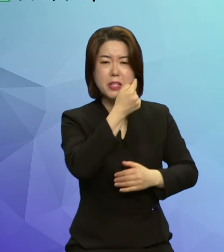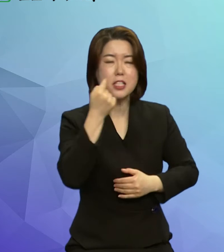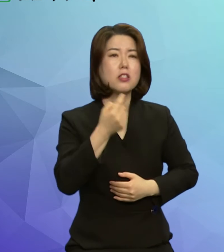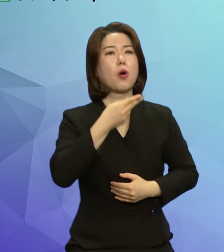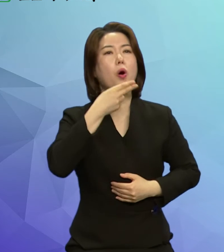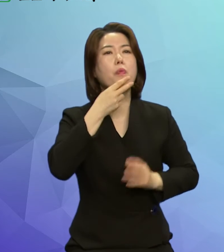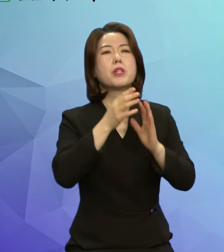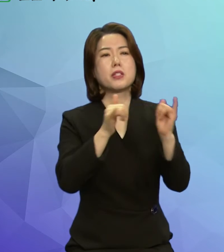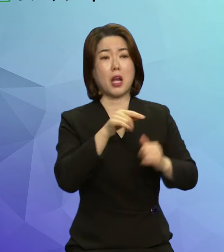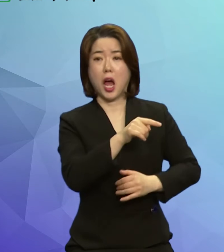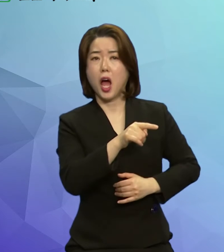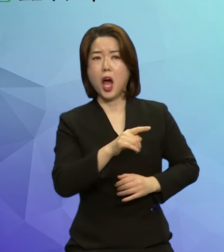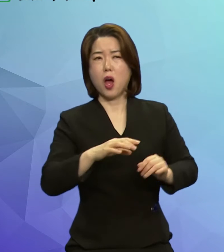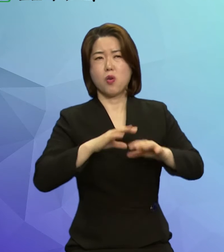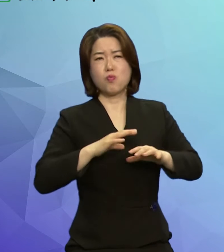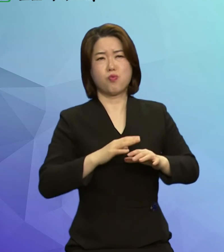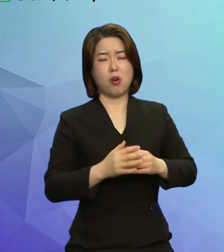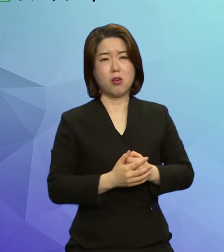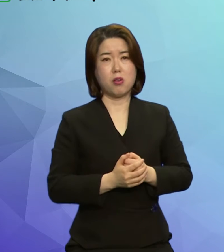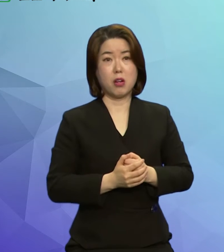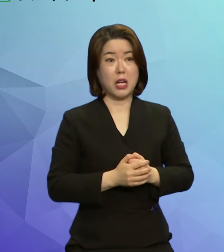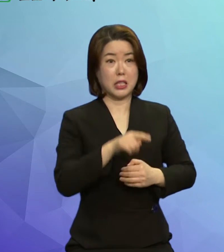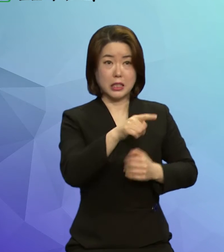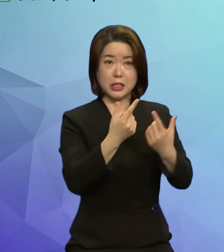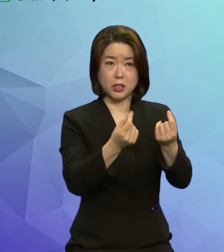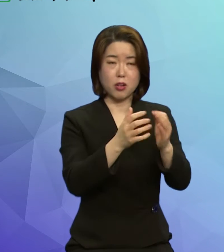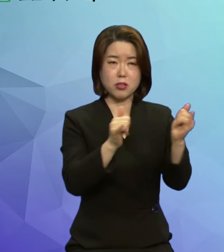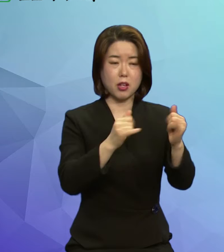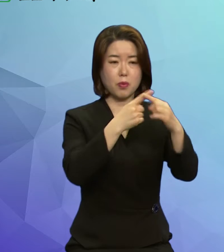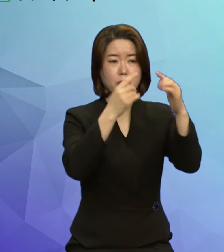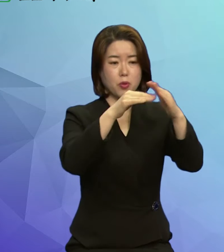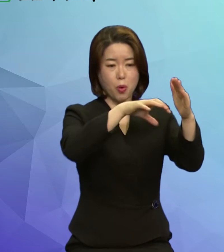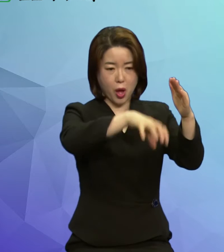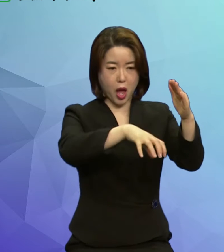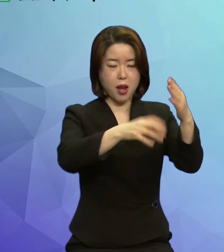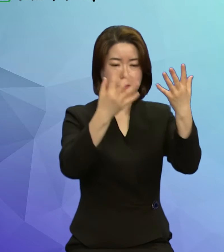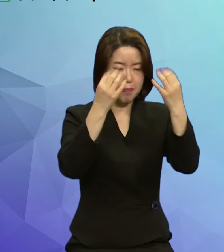사람입니다. 그런 사람도 교회 안에 많습니다.